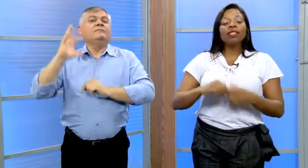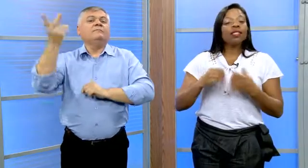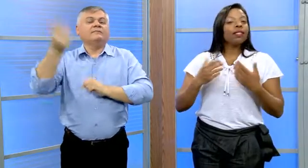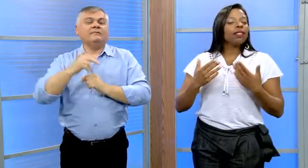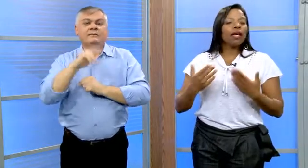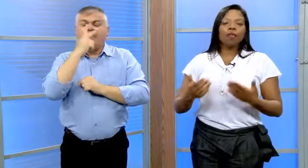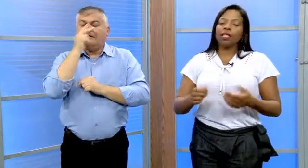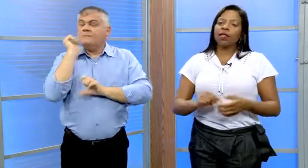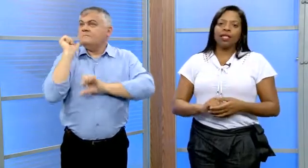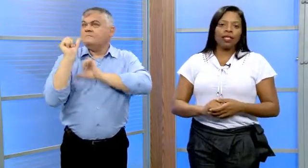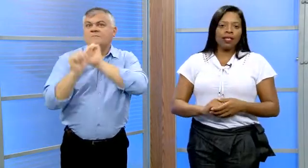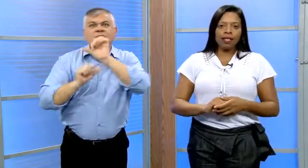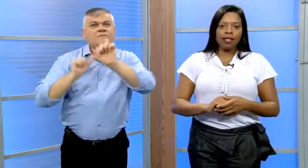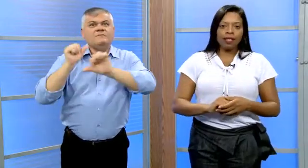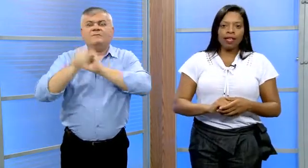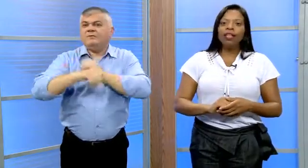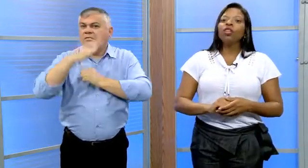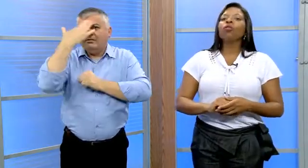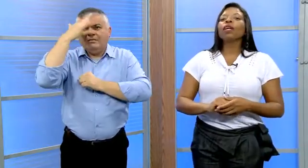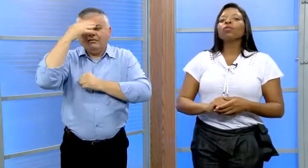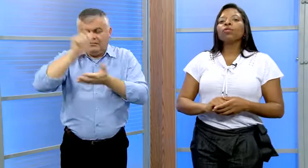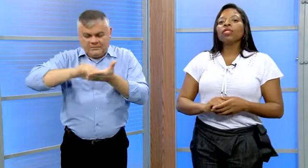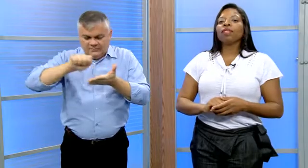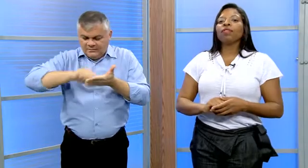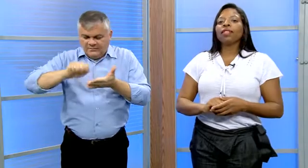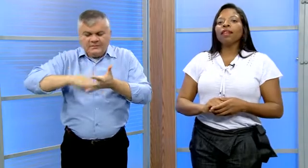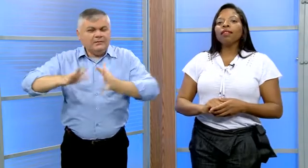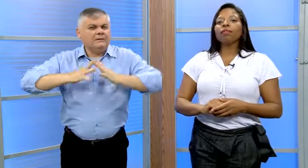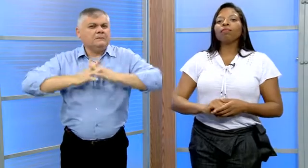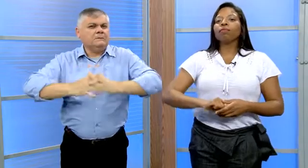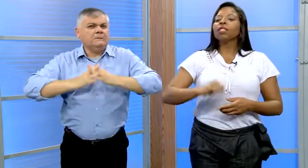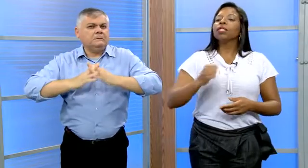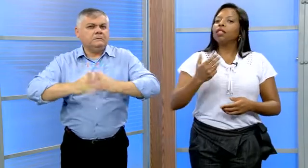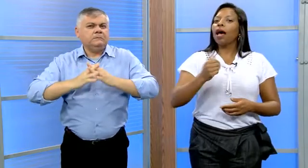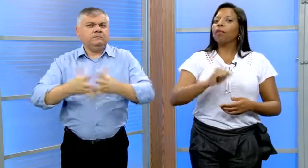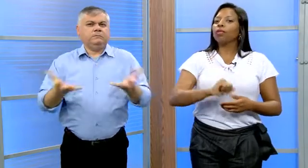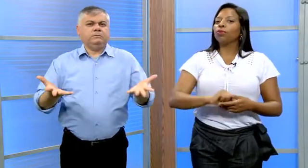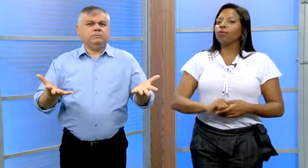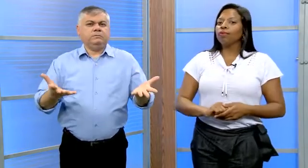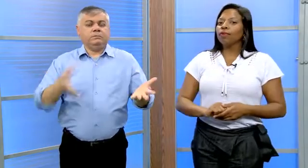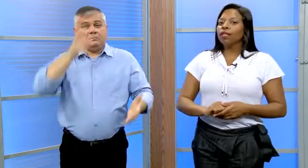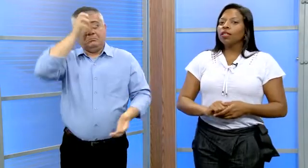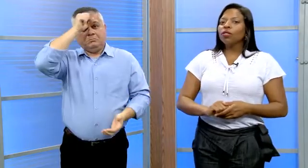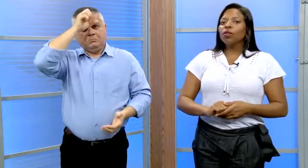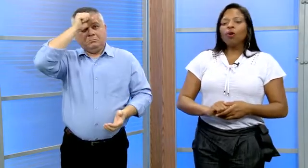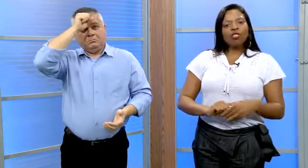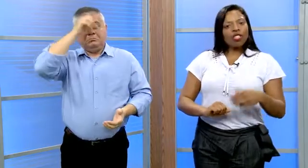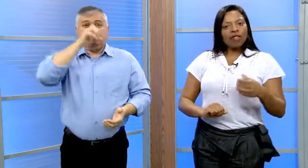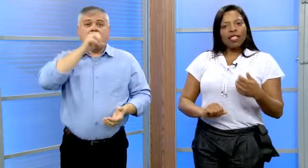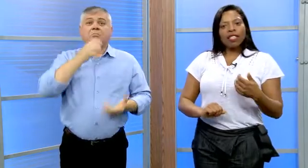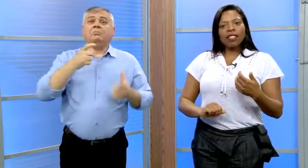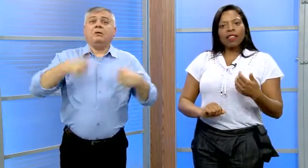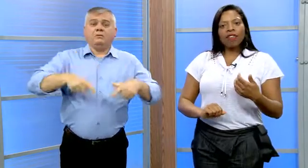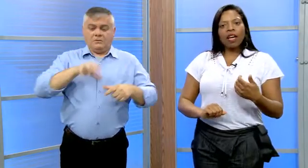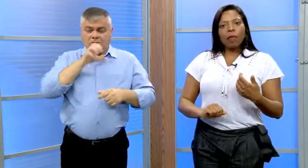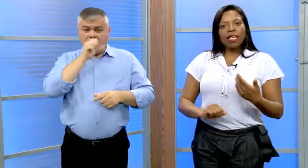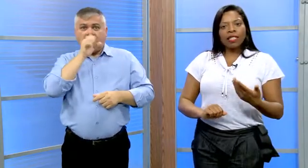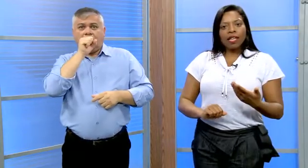mudança extrema na hora da escrita e o aluno escreveria sábado, onde deveria escrever